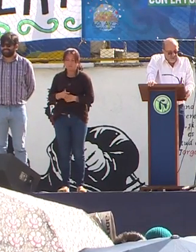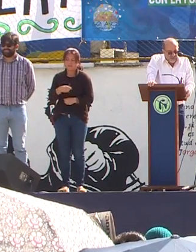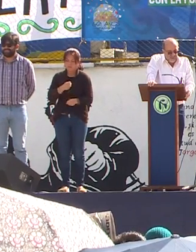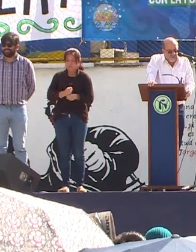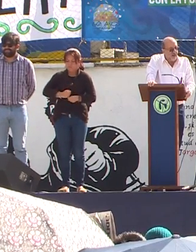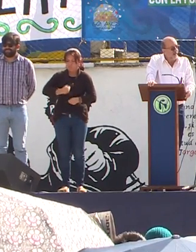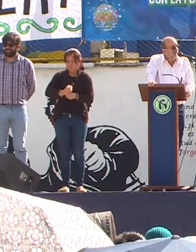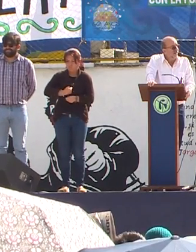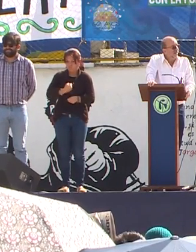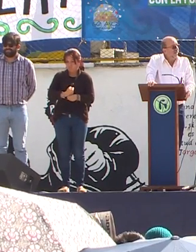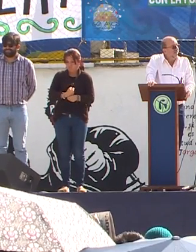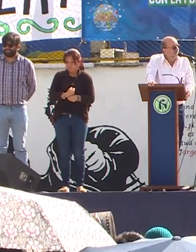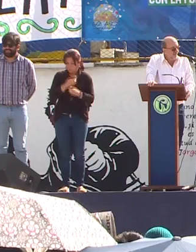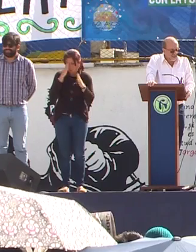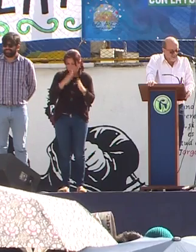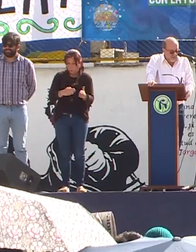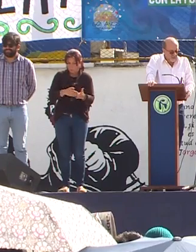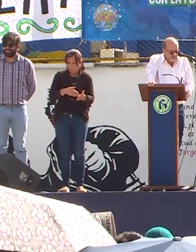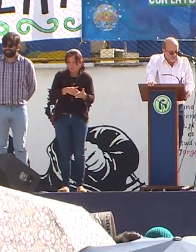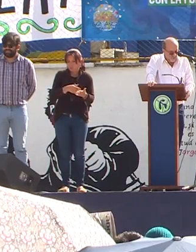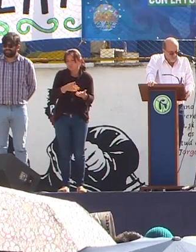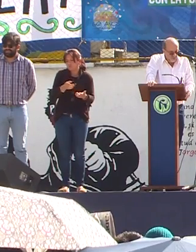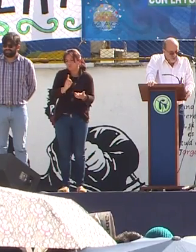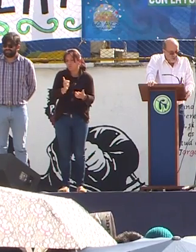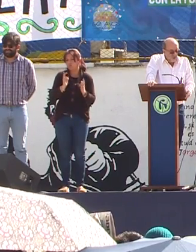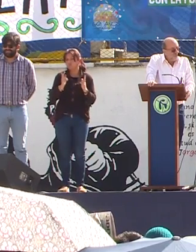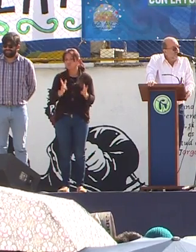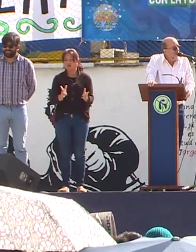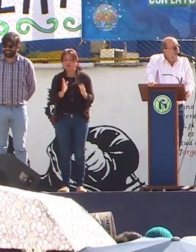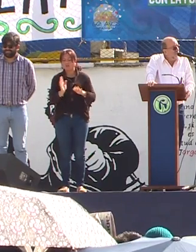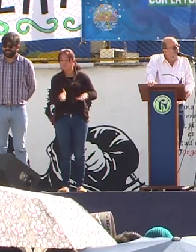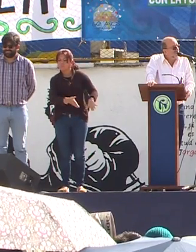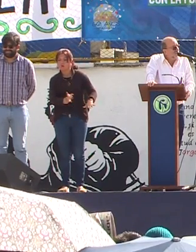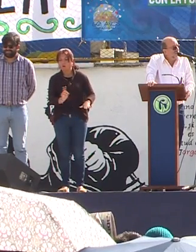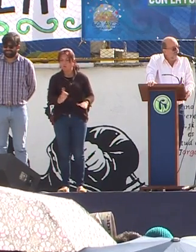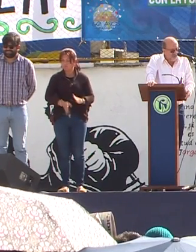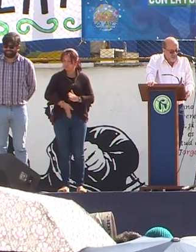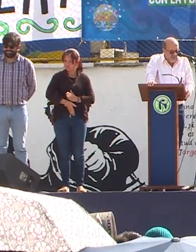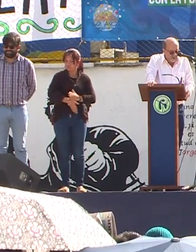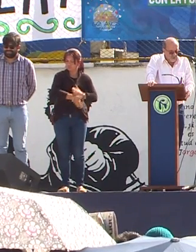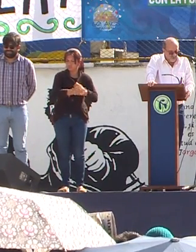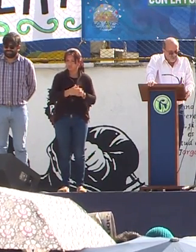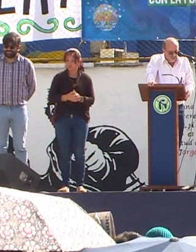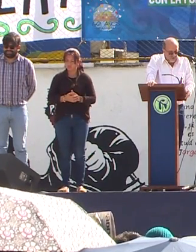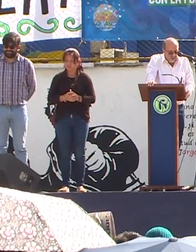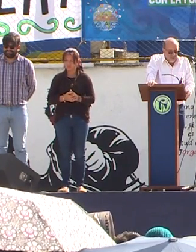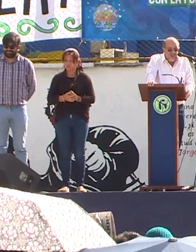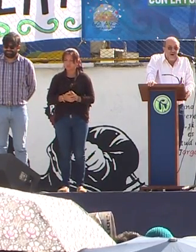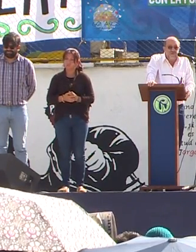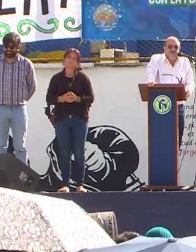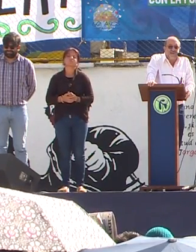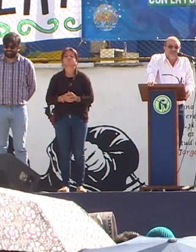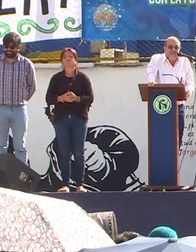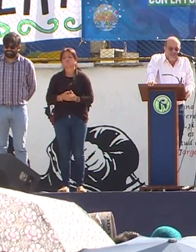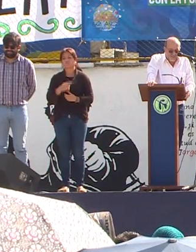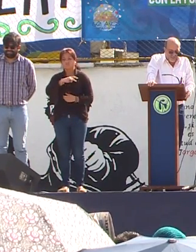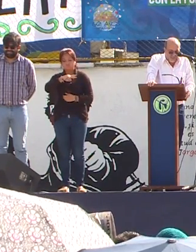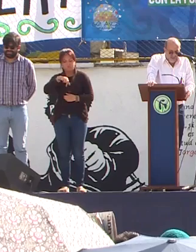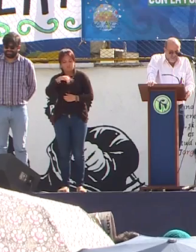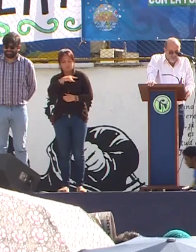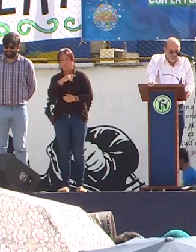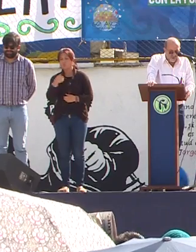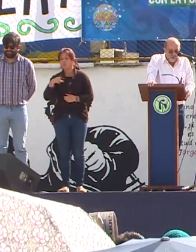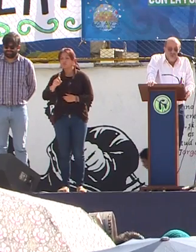con entereza, sin descanso. No hemos sido un engaño. La universidad